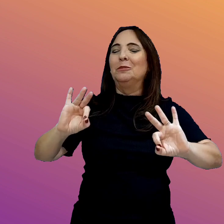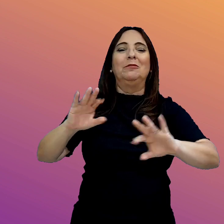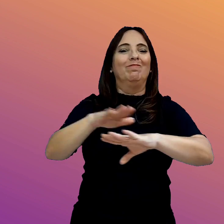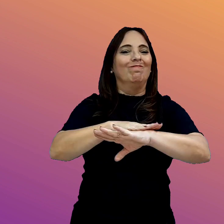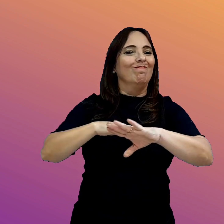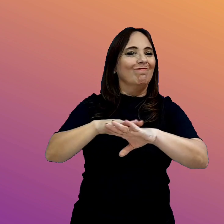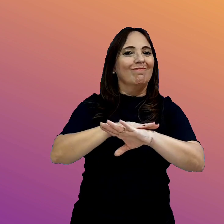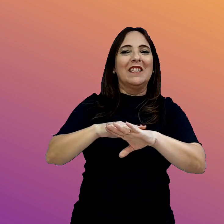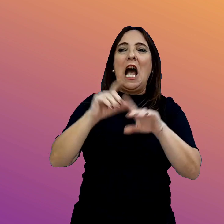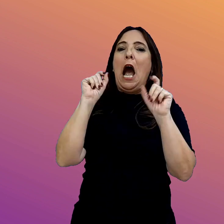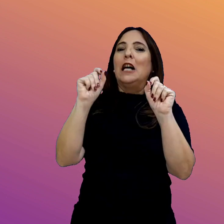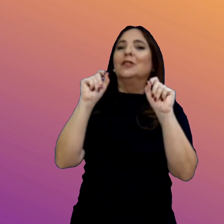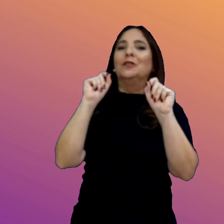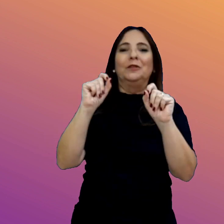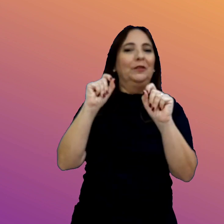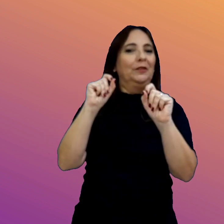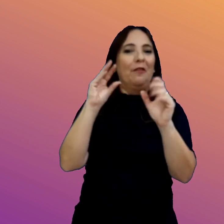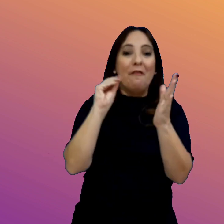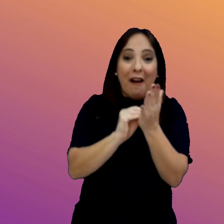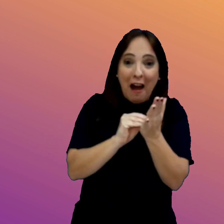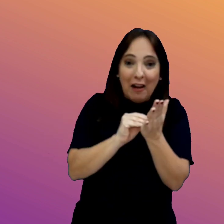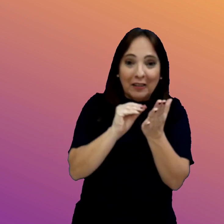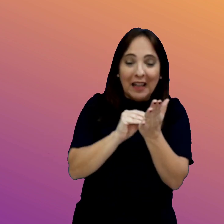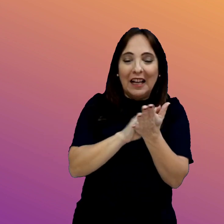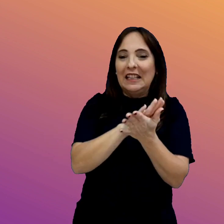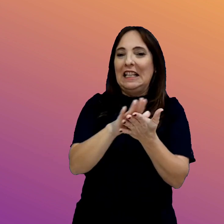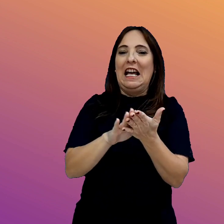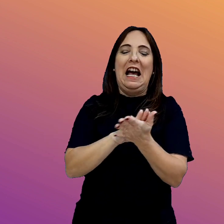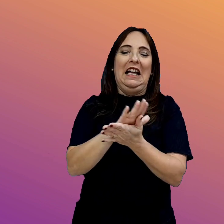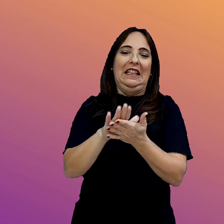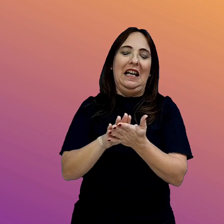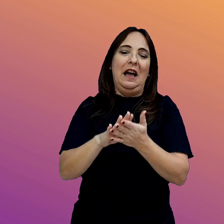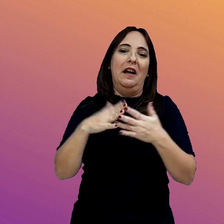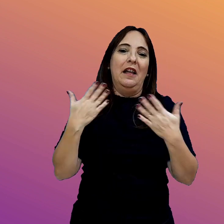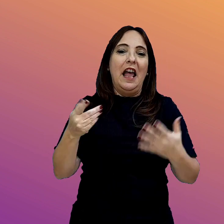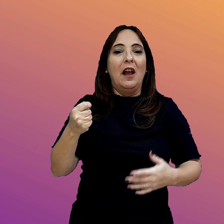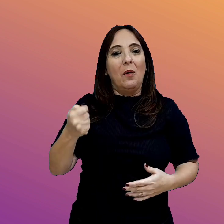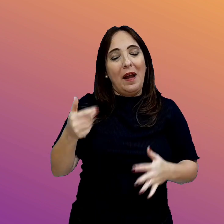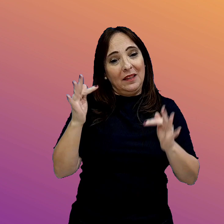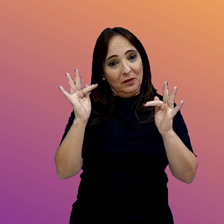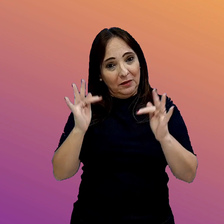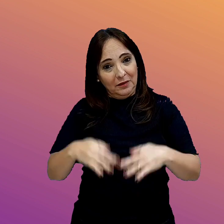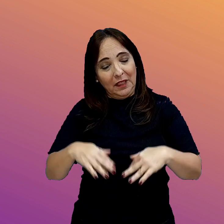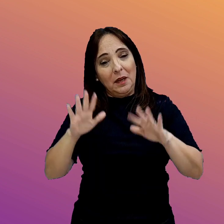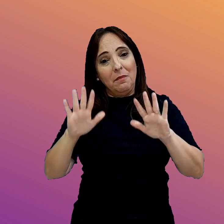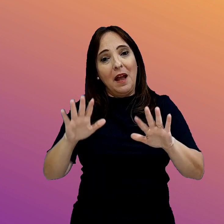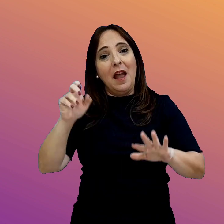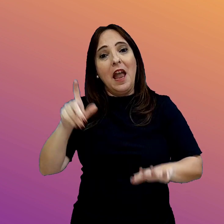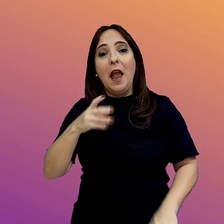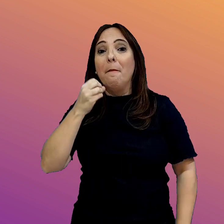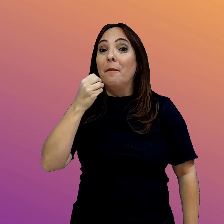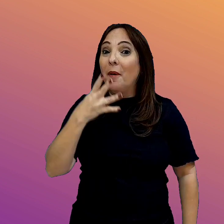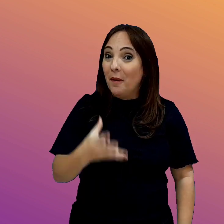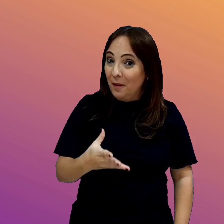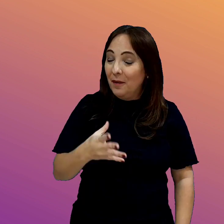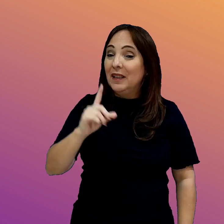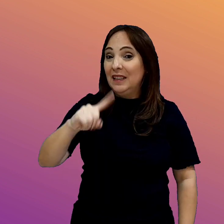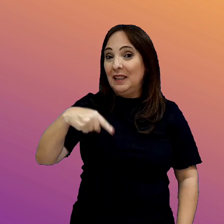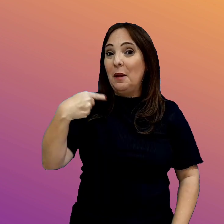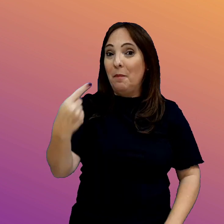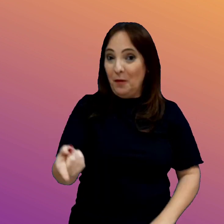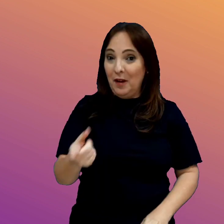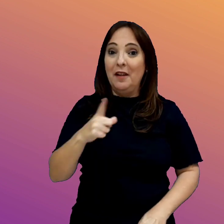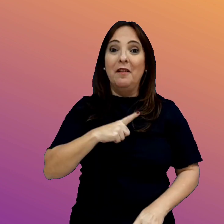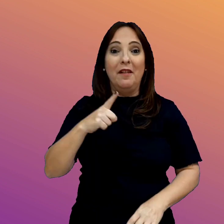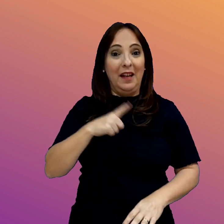falar. Infelizmente, a gente está caminhando para o final, mas é bom porque a gente vai deixando um gostinho de quero mais para os outros dias, para os outros